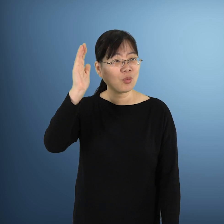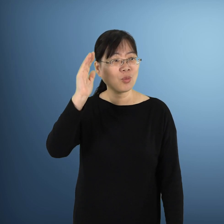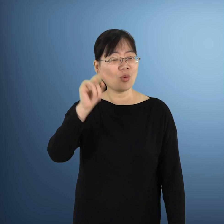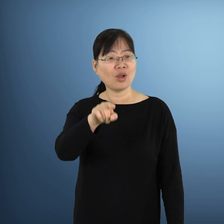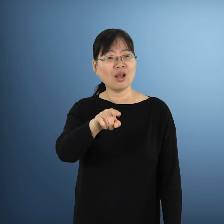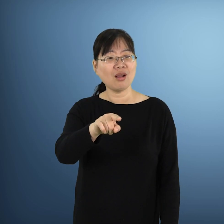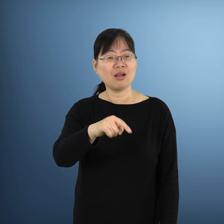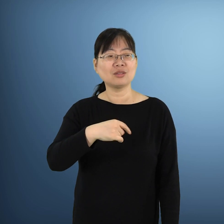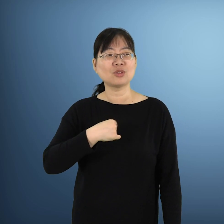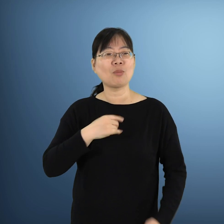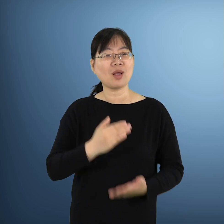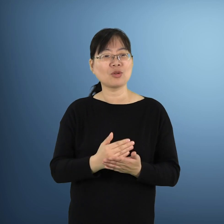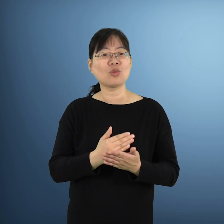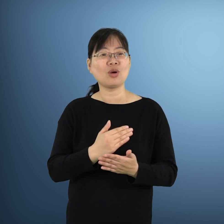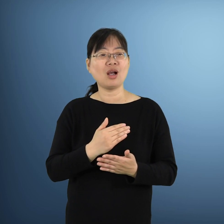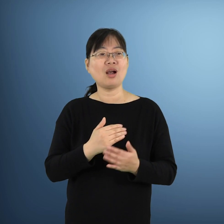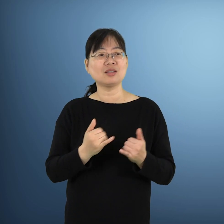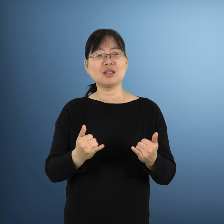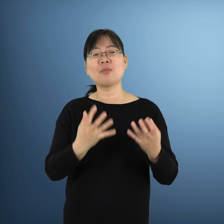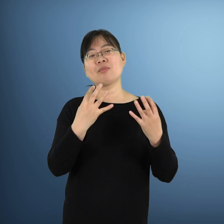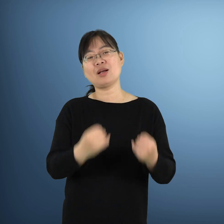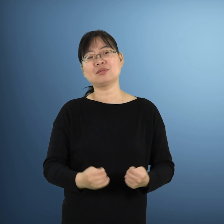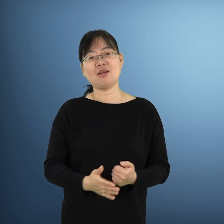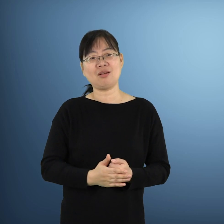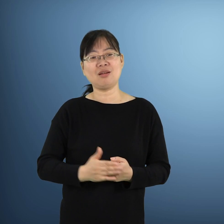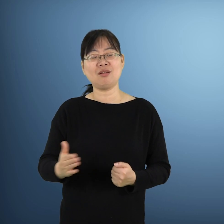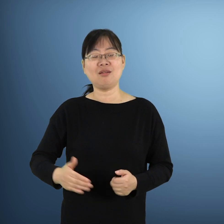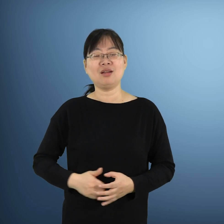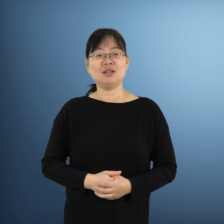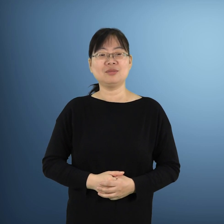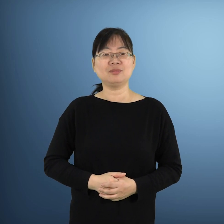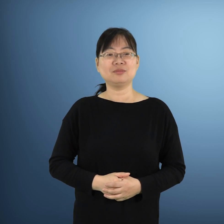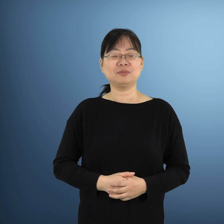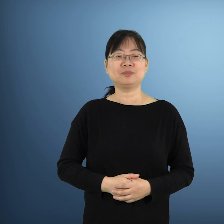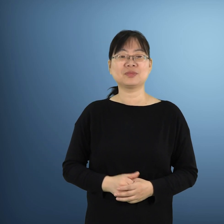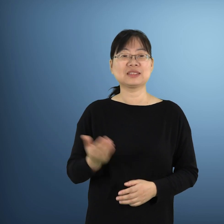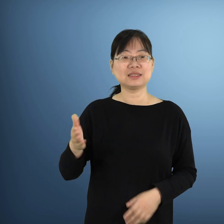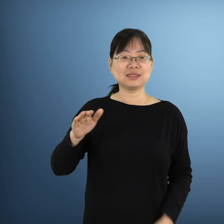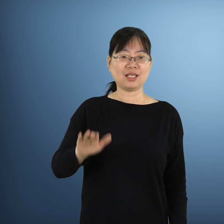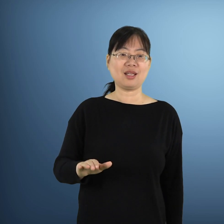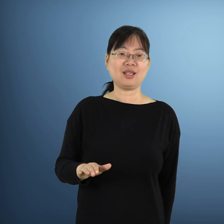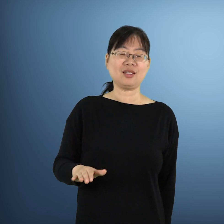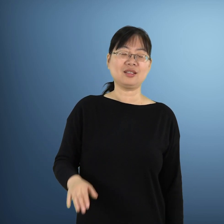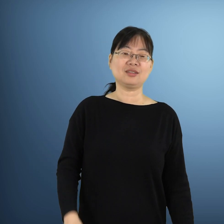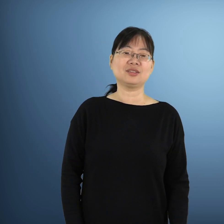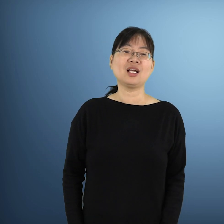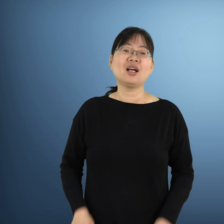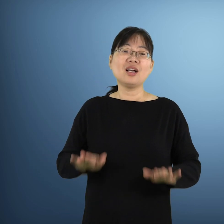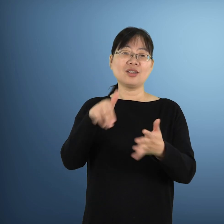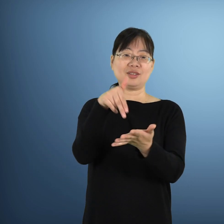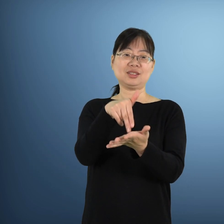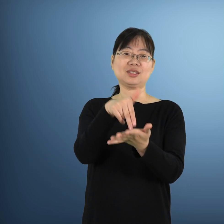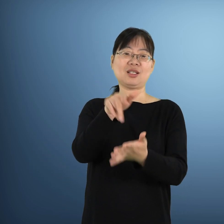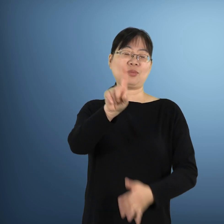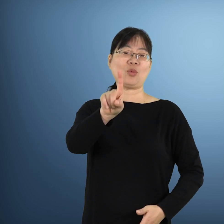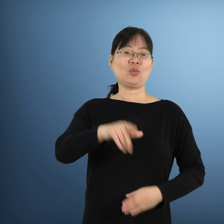설교는 저 말고도 하는 사람들이 많아요. 네? 그런데